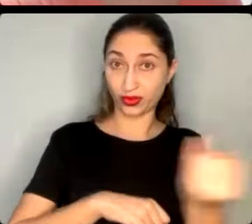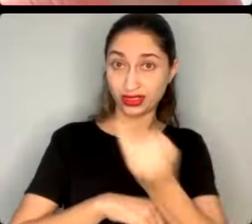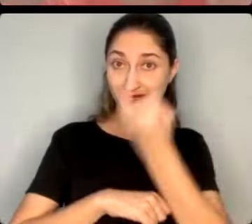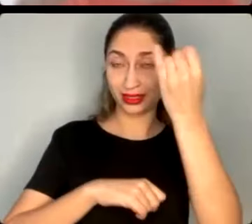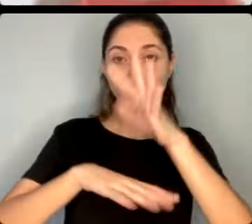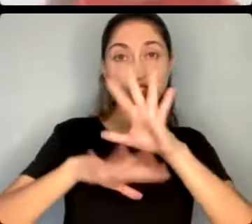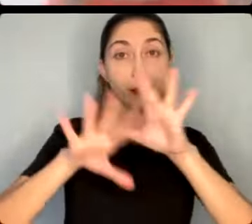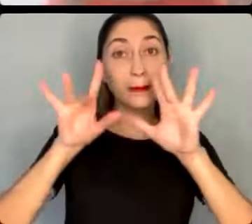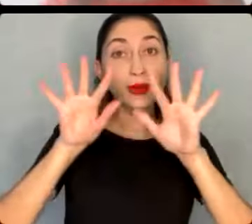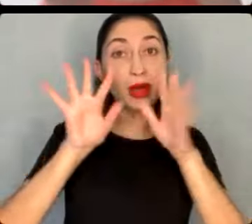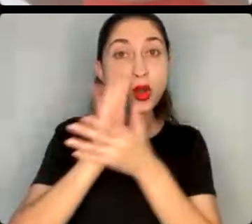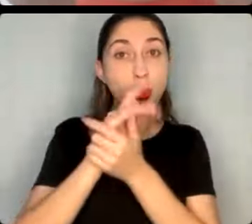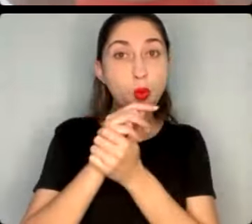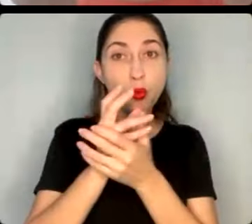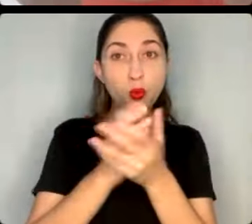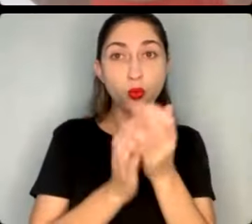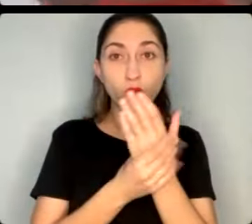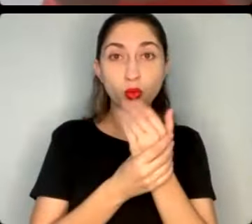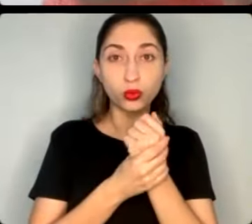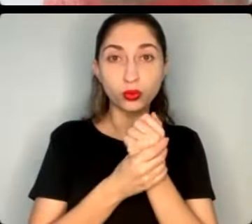o bebê se